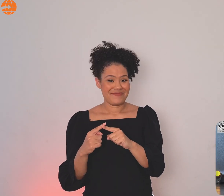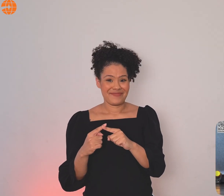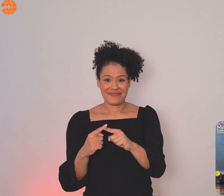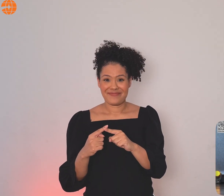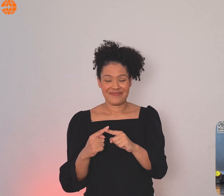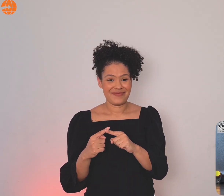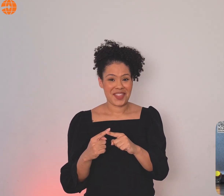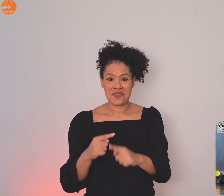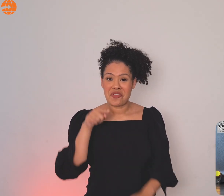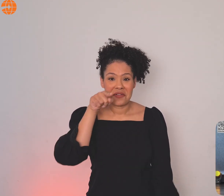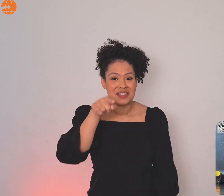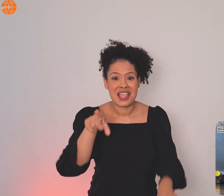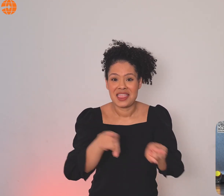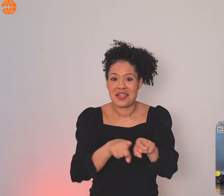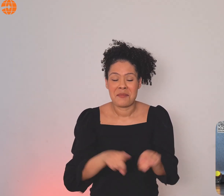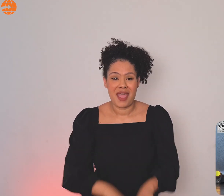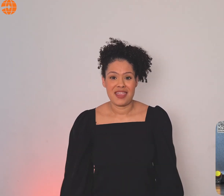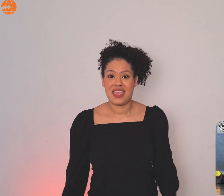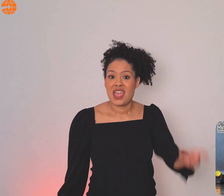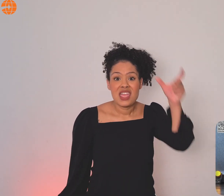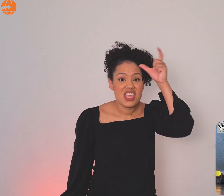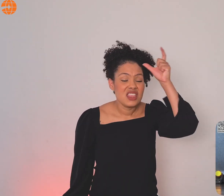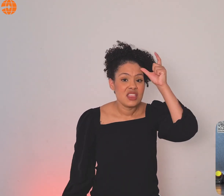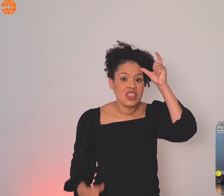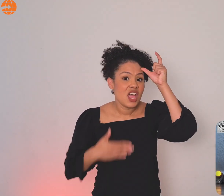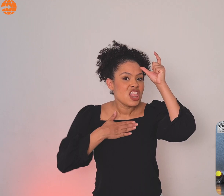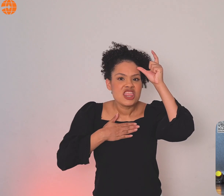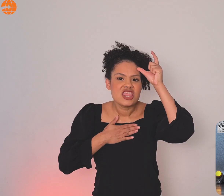porque o inimigo não gosta de você.